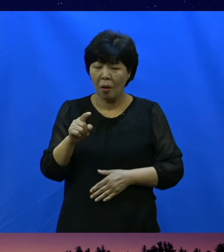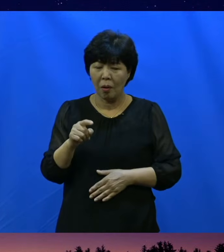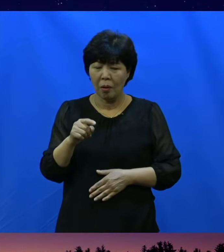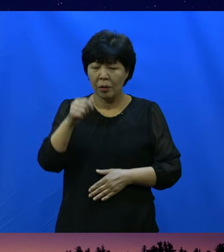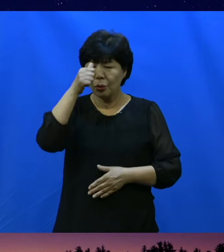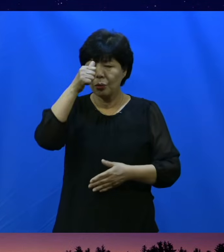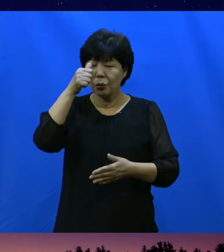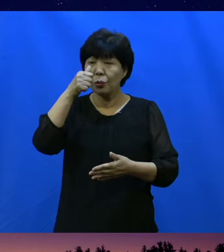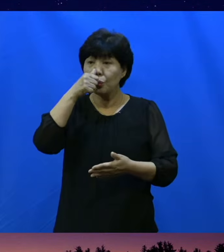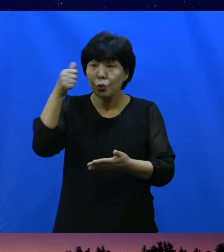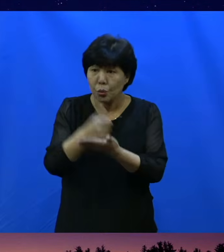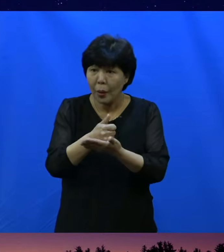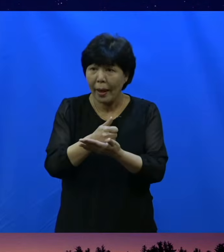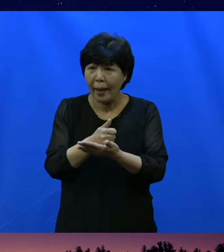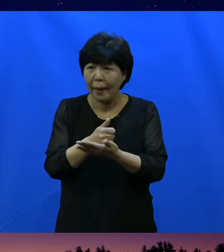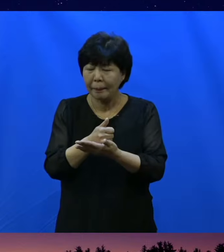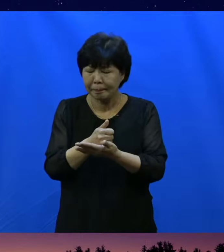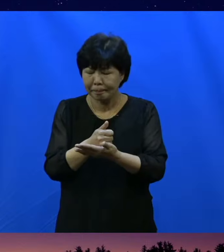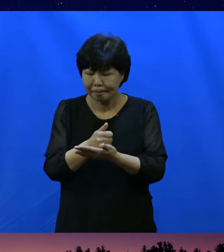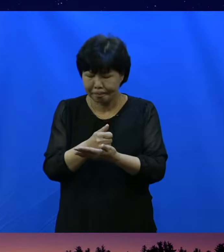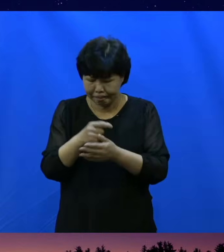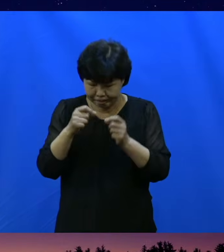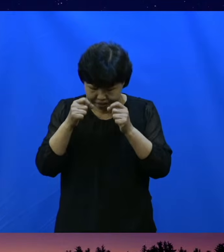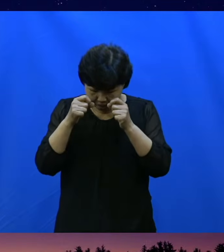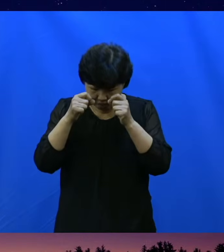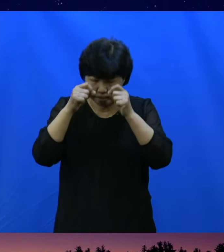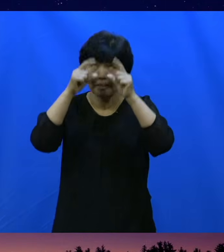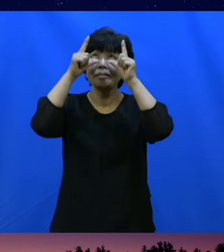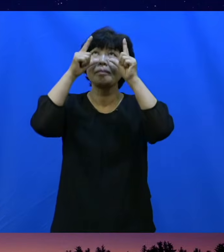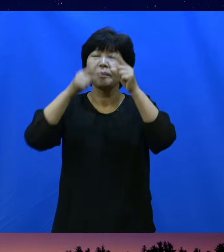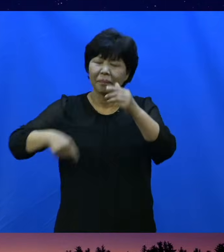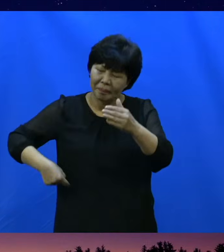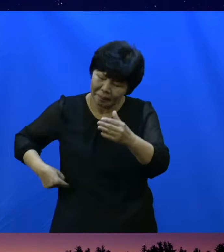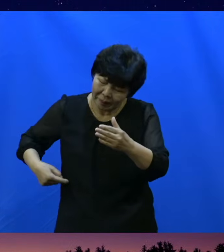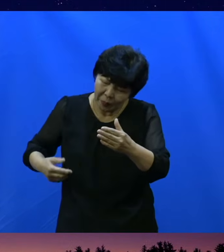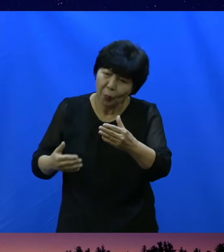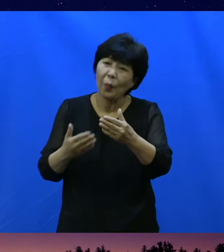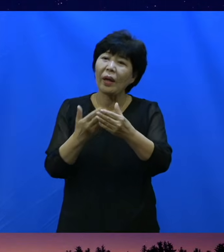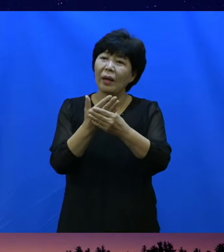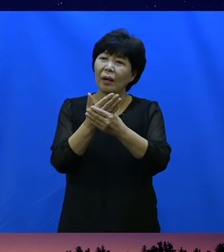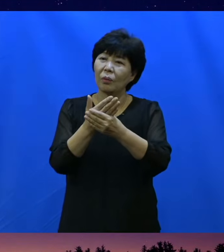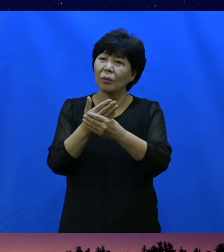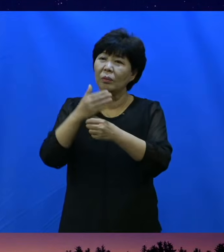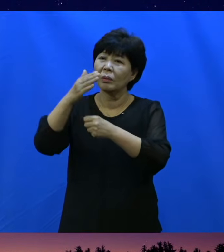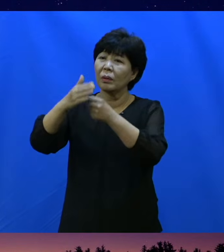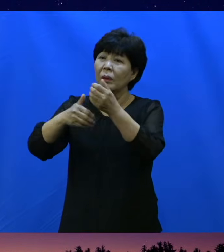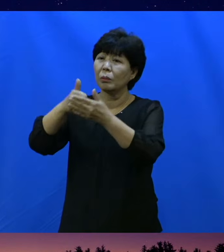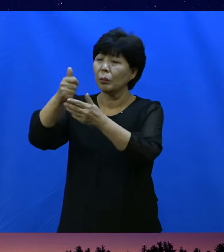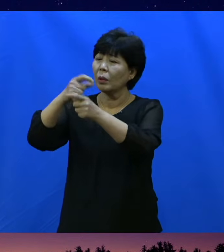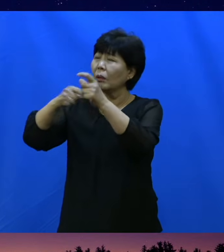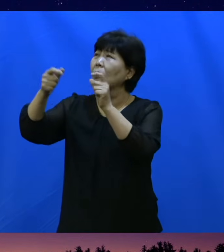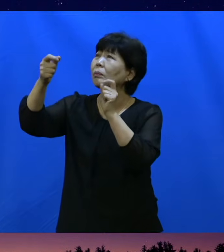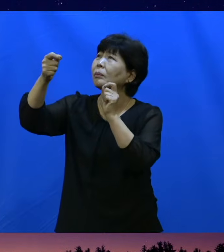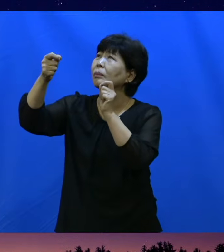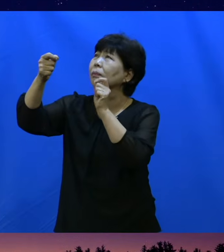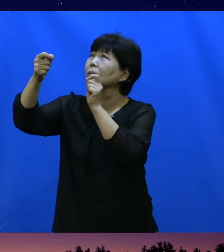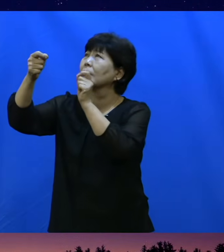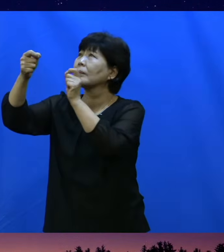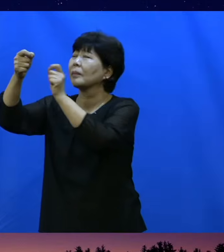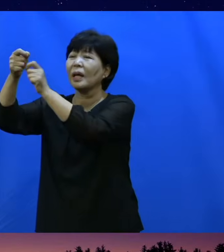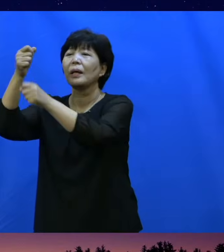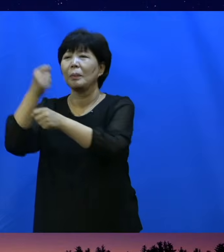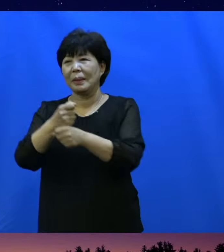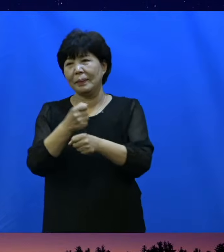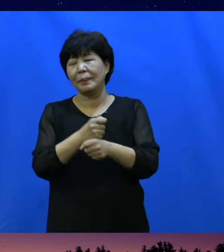자리로 가게 하고, 그죠? 그리스도의 피로 용서함을 얻고 다시 그 죄로부터 자유케 되는